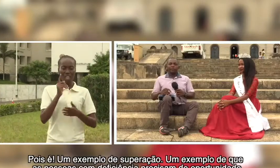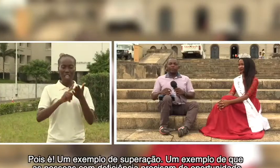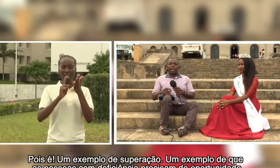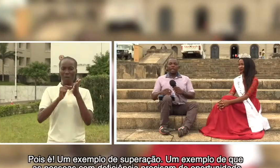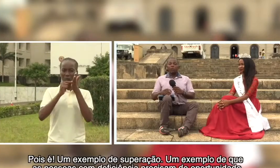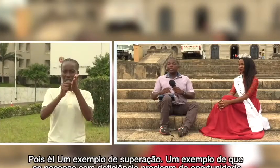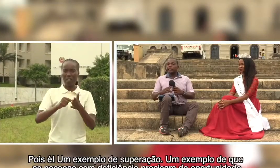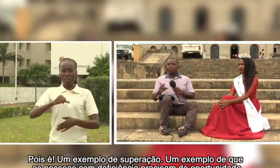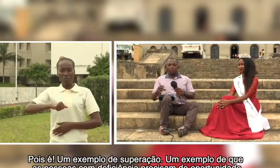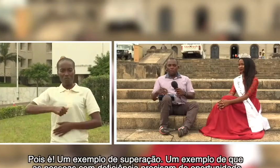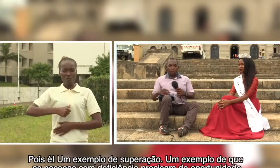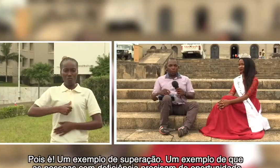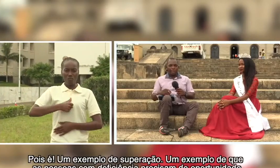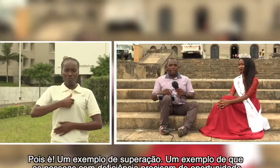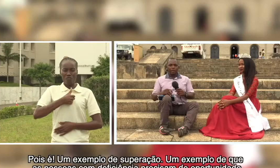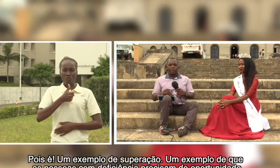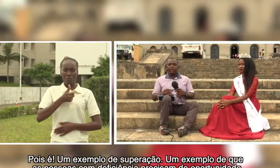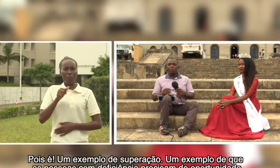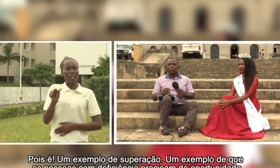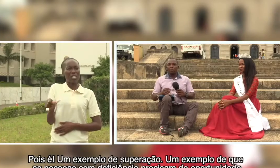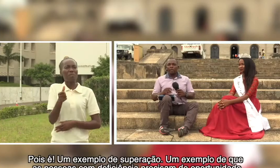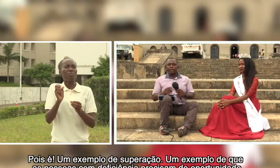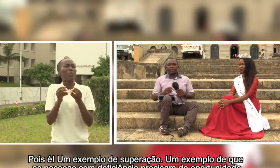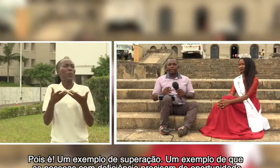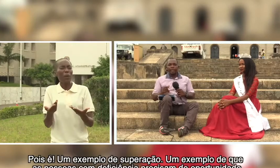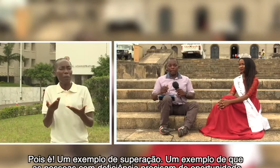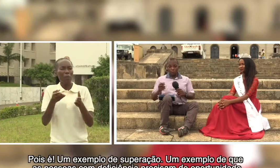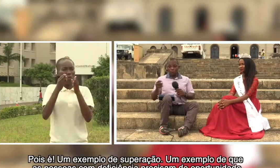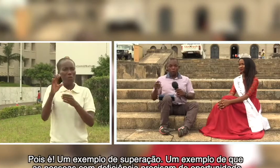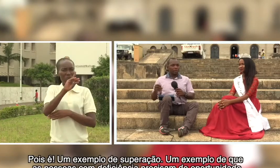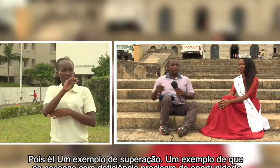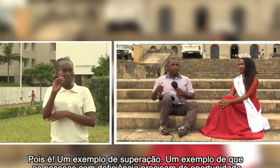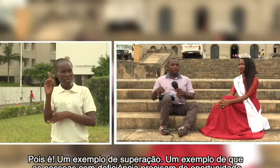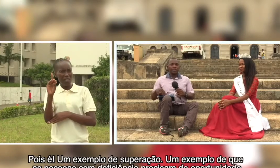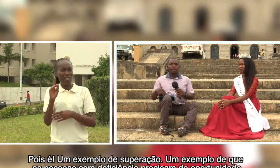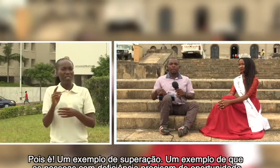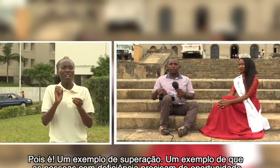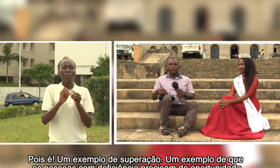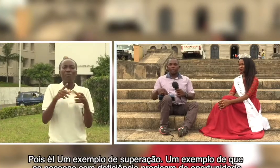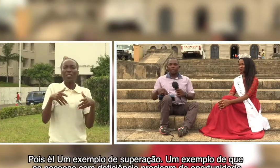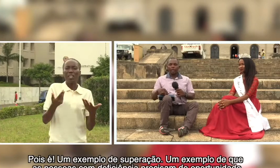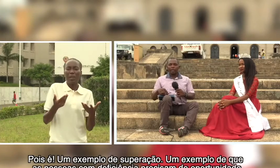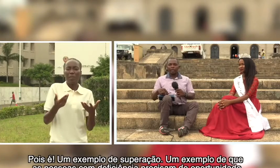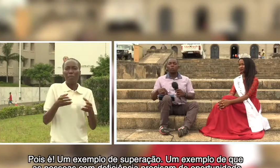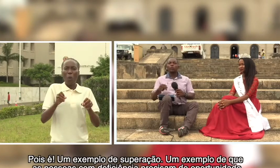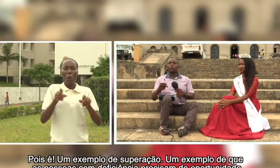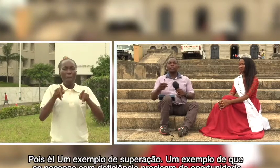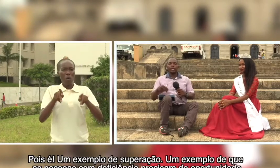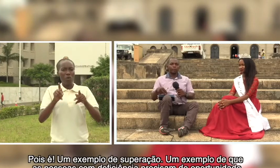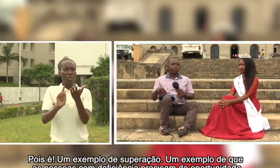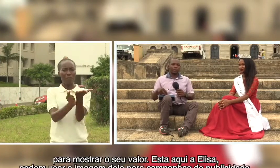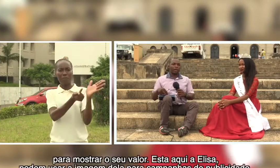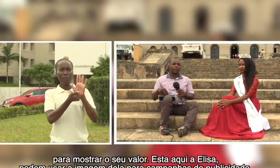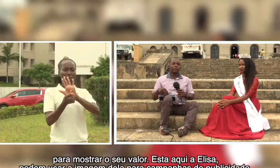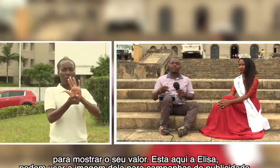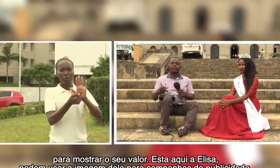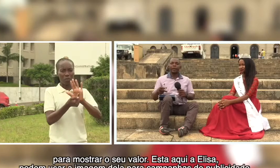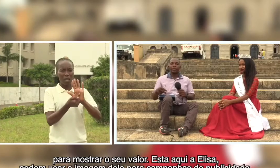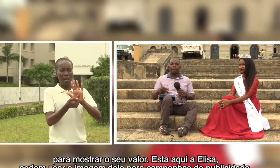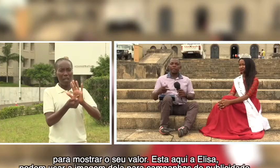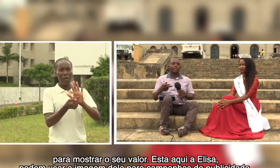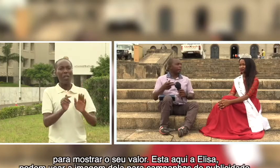Pois é, é aqui um exemplo de superação. Um exemplo de que as pessoas com deficiência precisam de uma oportunidade para mostrar